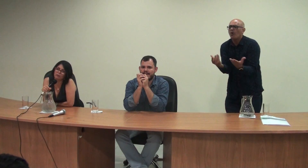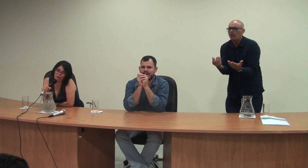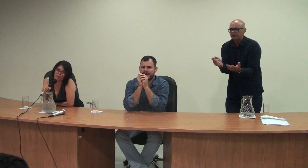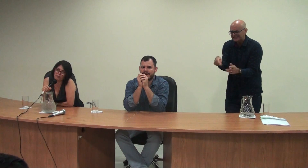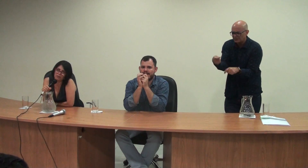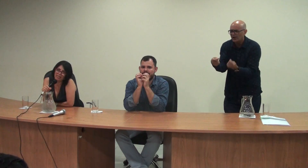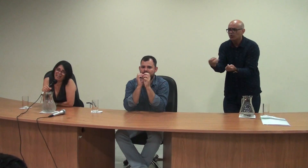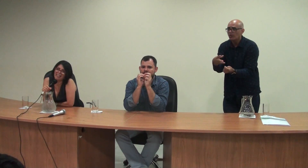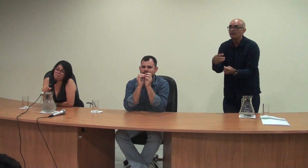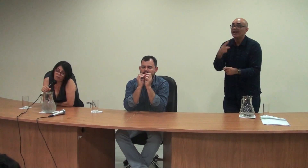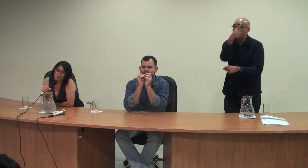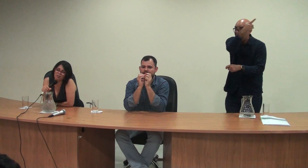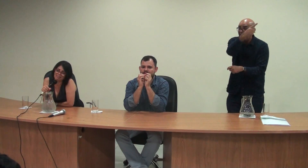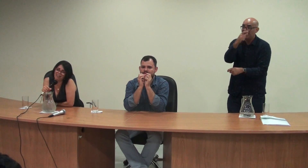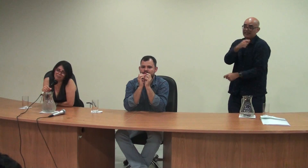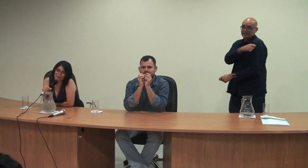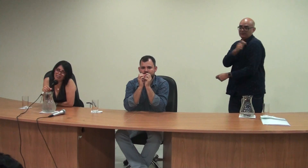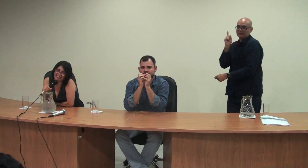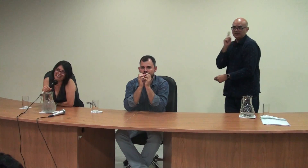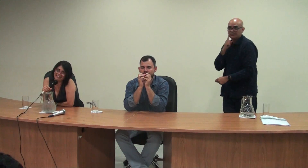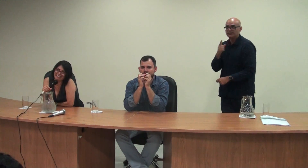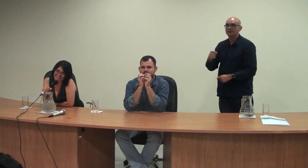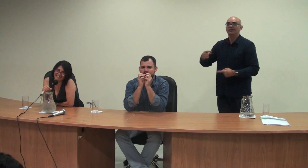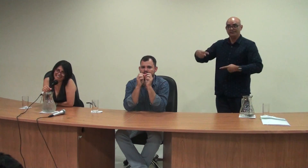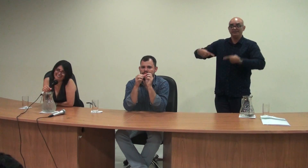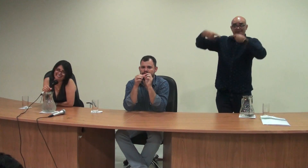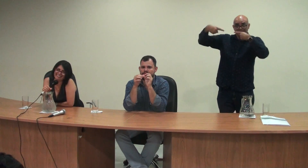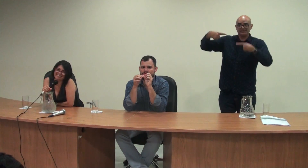é muito novo e é muito desafiador.